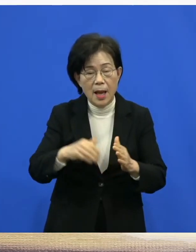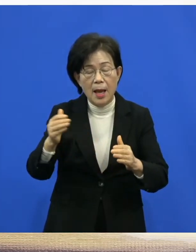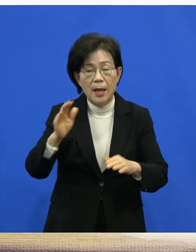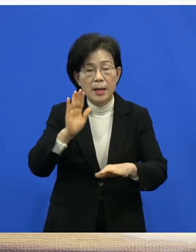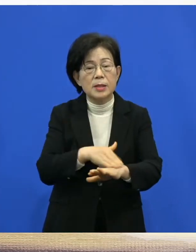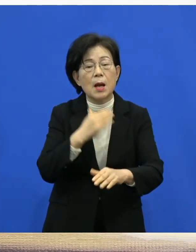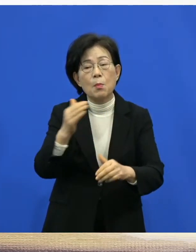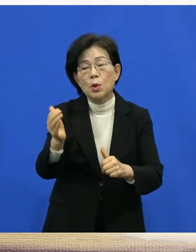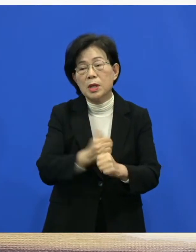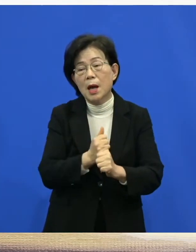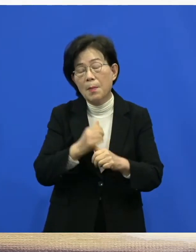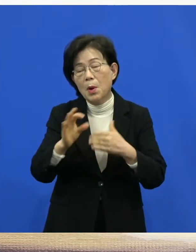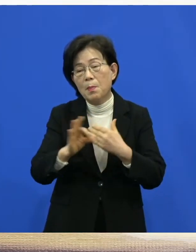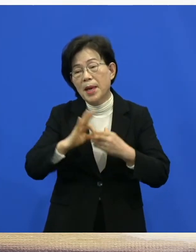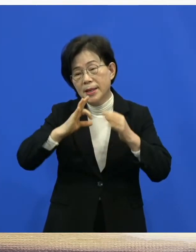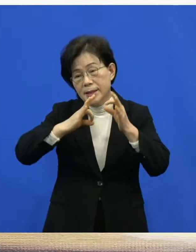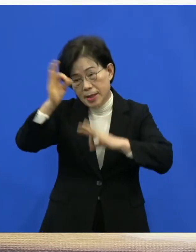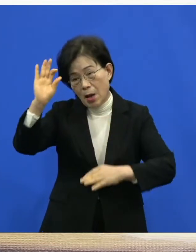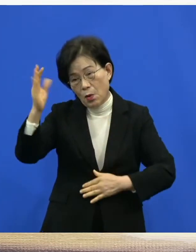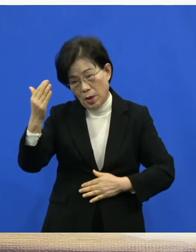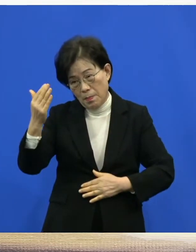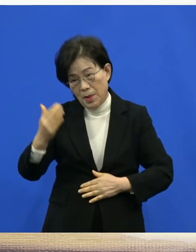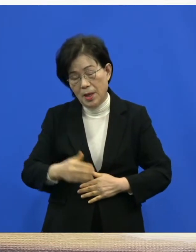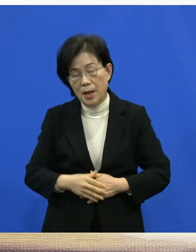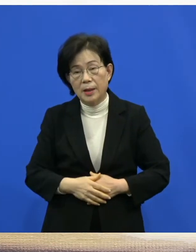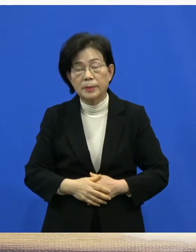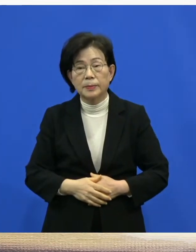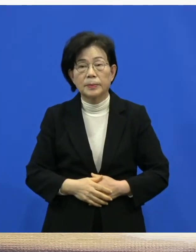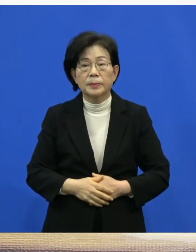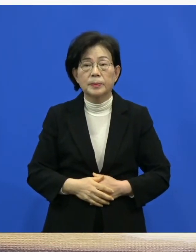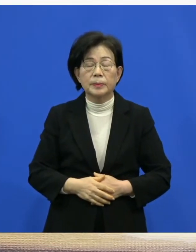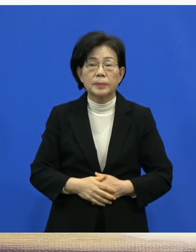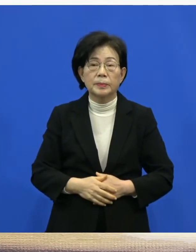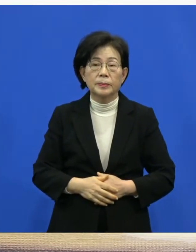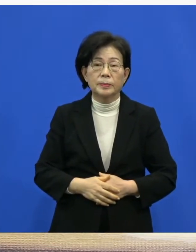잡아가지고. 추락 쌓이고.